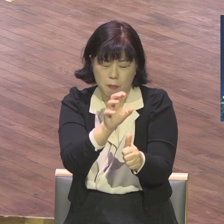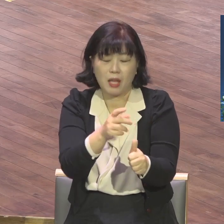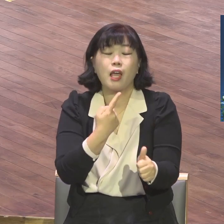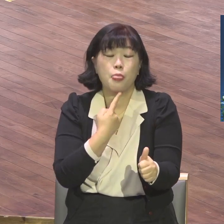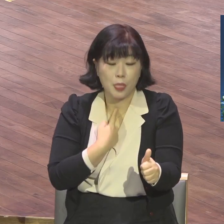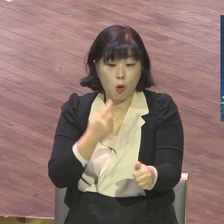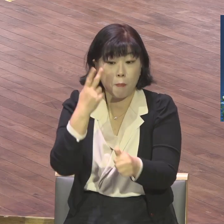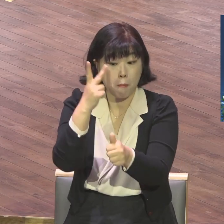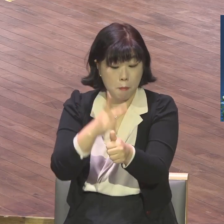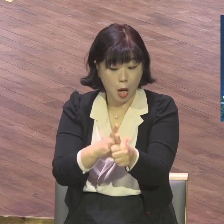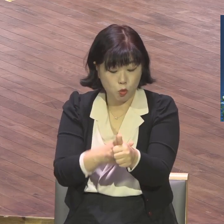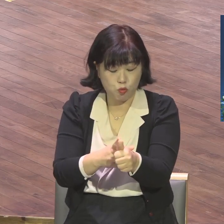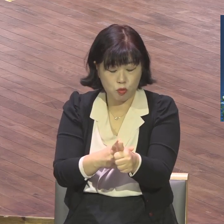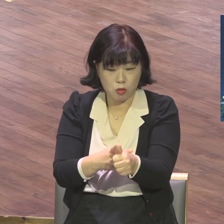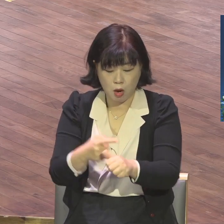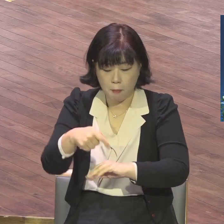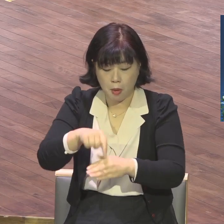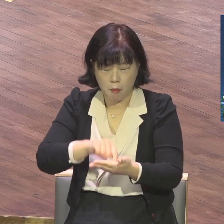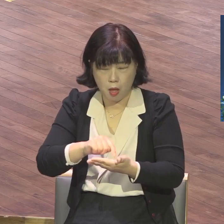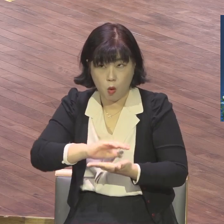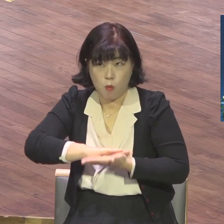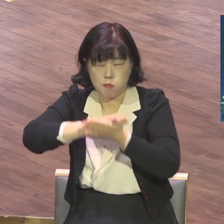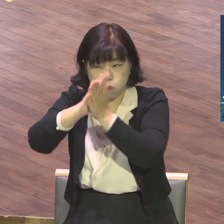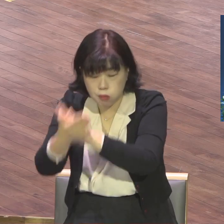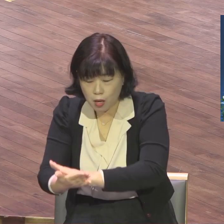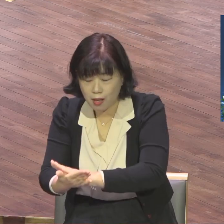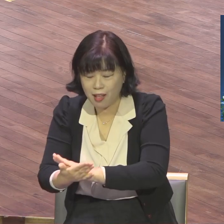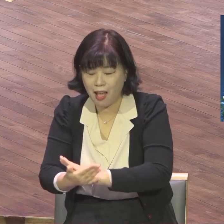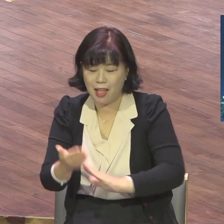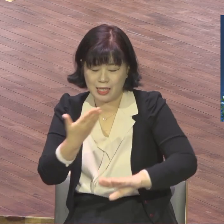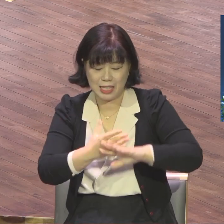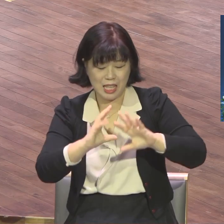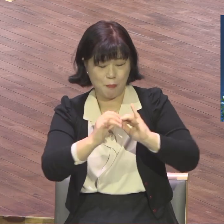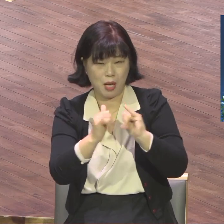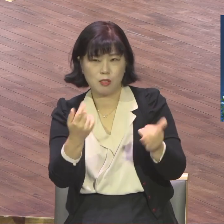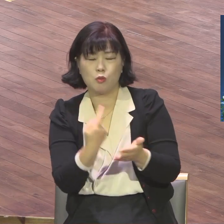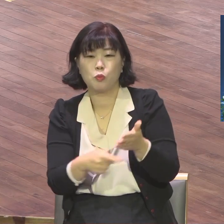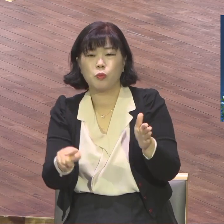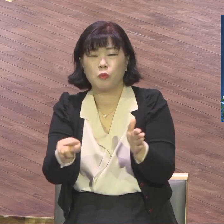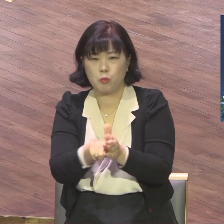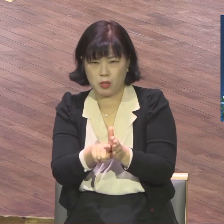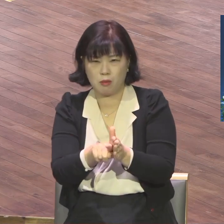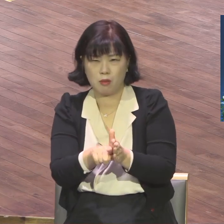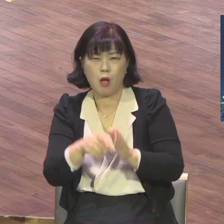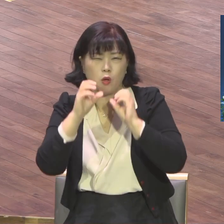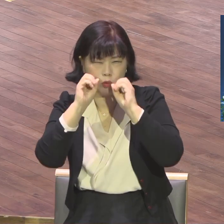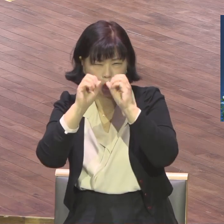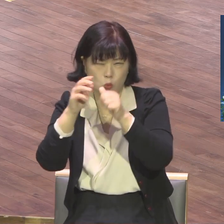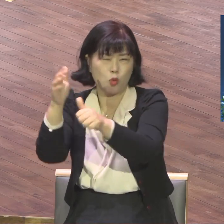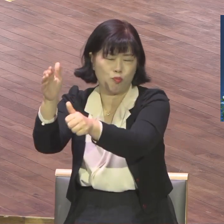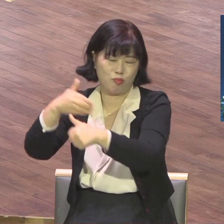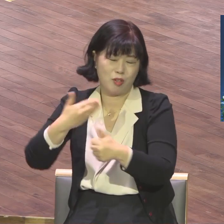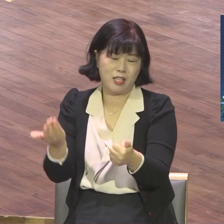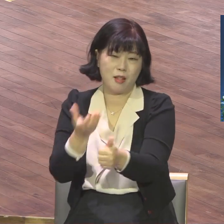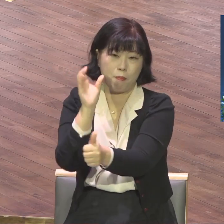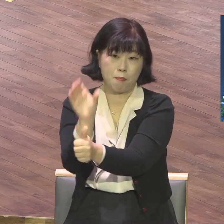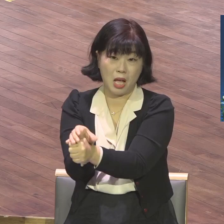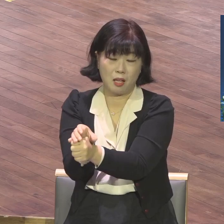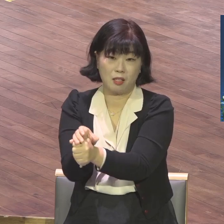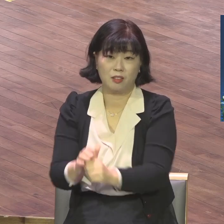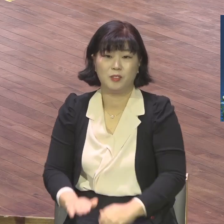그렇게 변화시켜서 이방인을 위한, 이방인을 위한, 그때까지는 유대인들 위에는 구원이